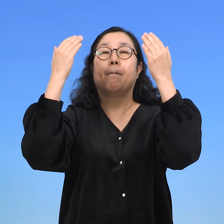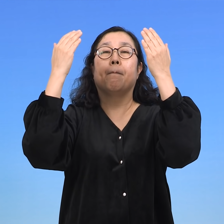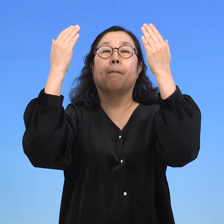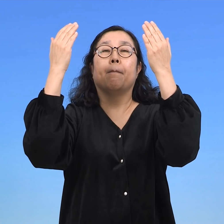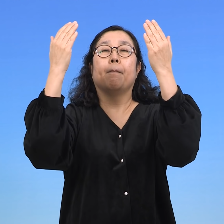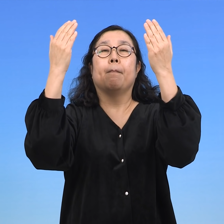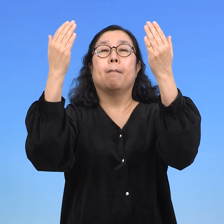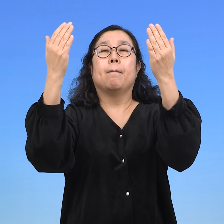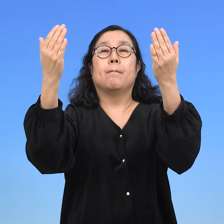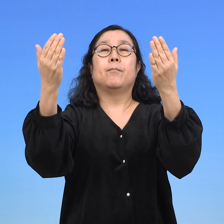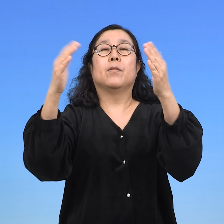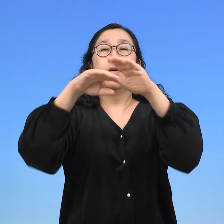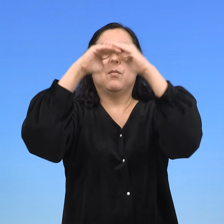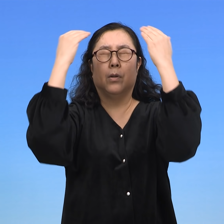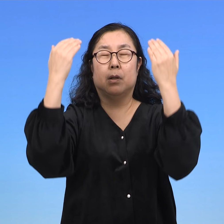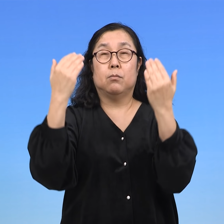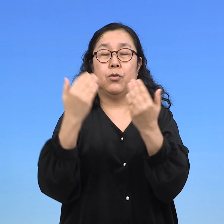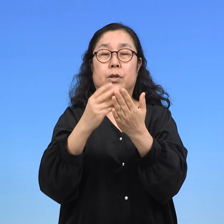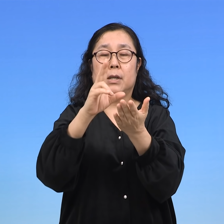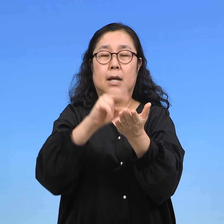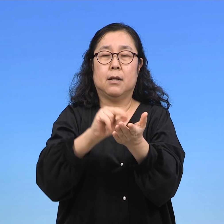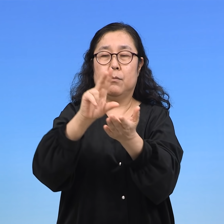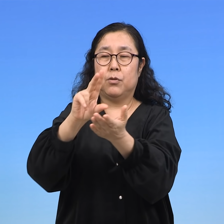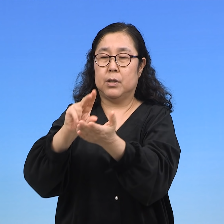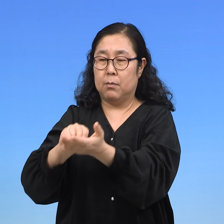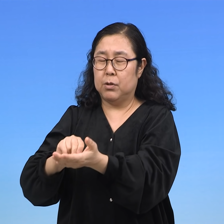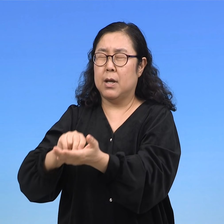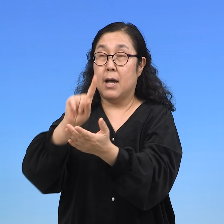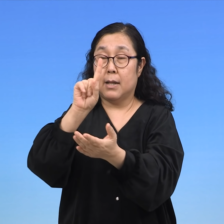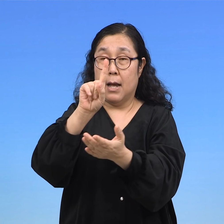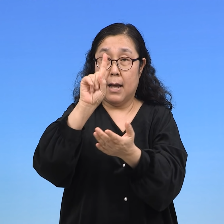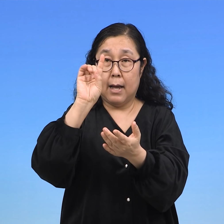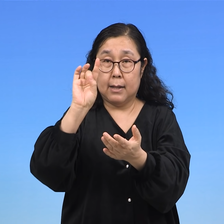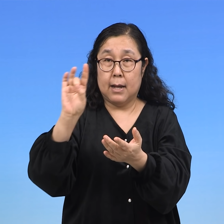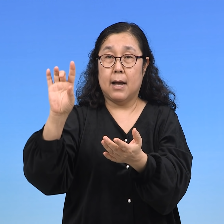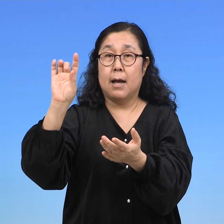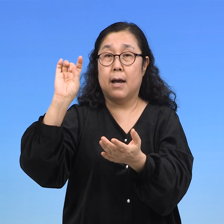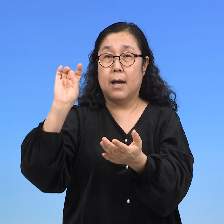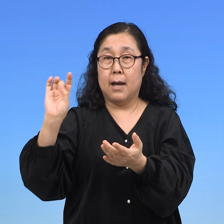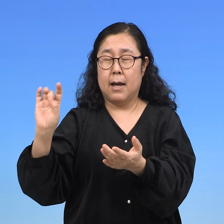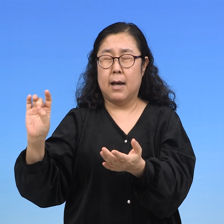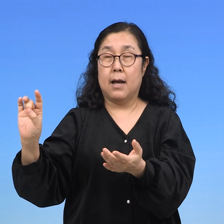여러분 확신을 가지고 선포하시기 원합니다. 모든 문제들 하나하나,